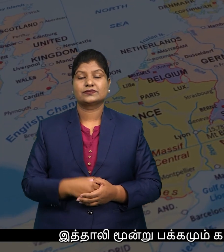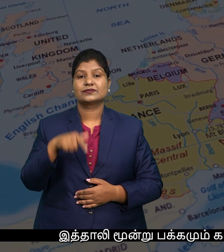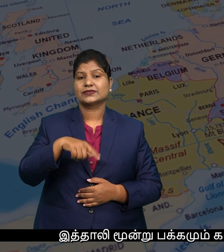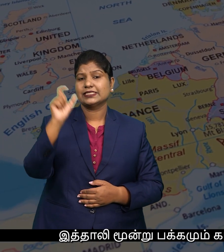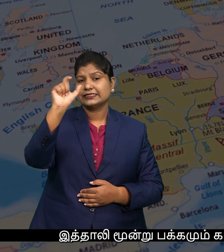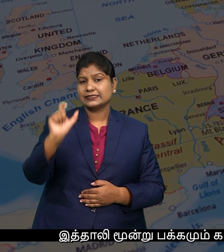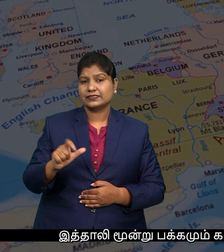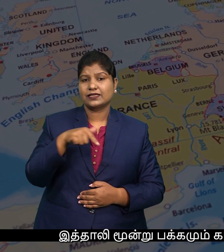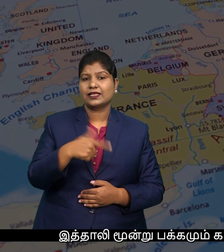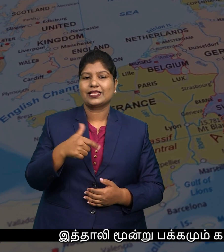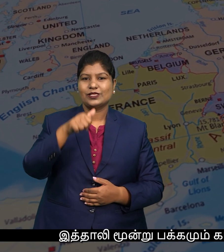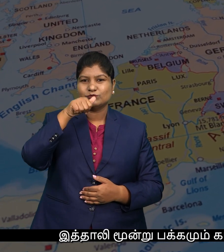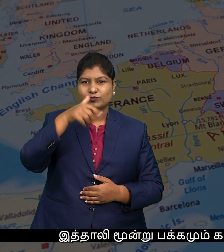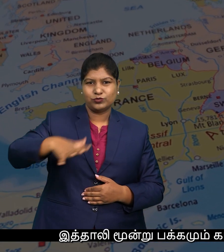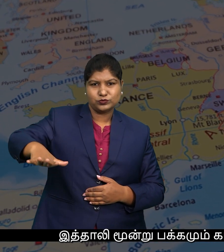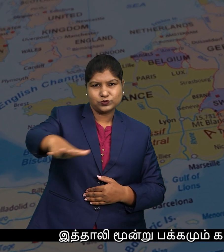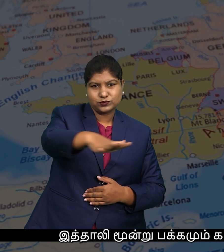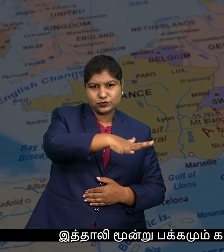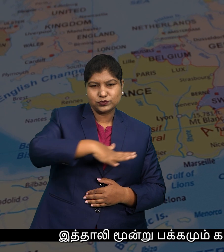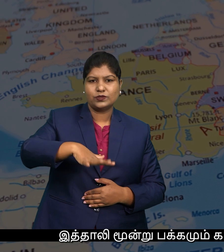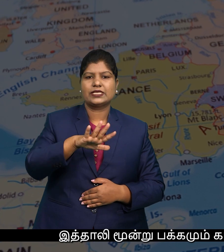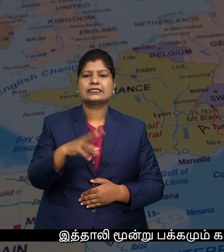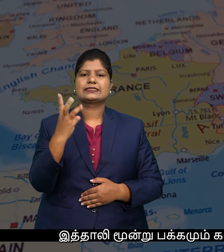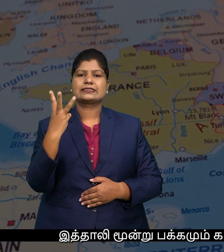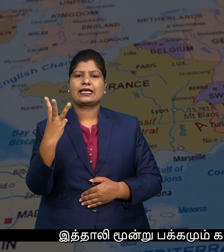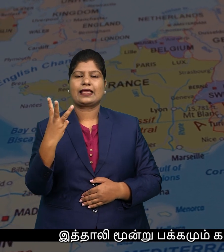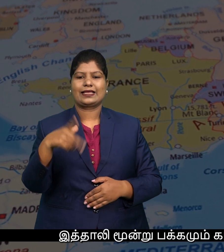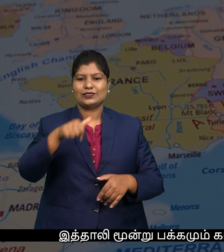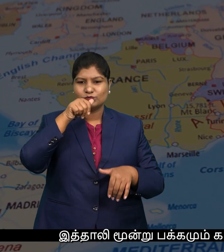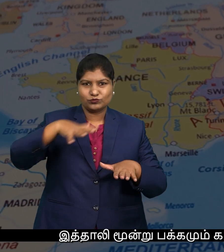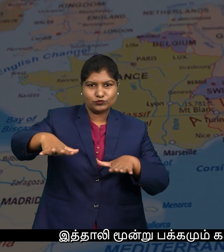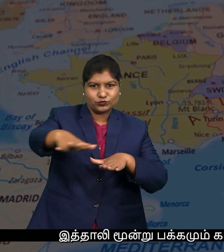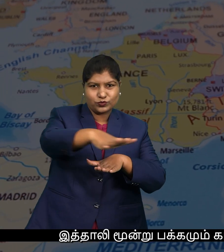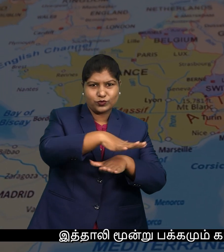இத்தாலி 3 பக்கமும் கடலால் சூழப்பட்ட ஒரு தீபகற்பம்.